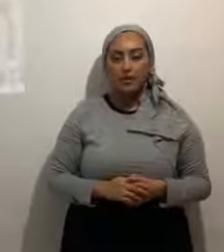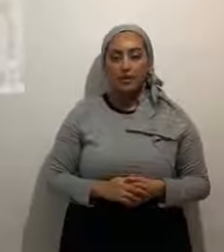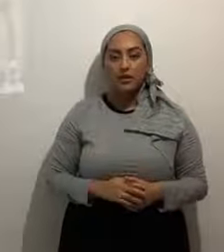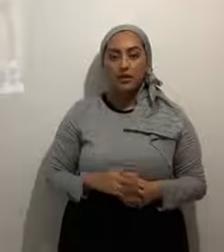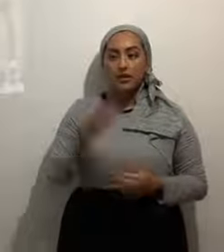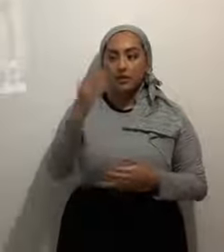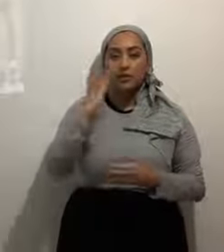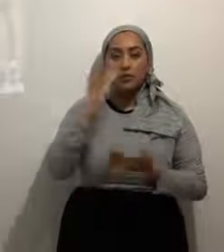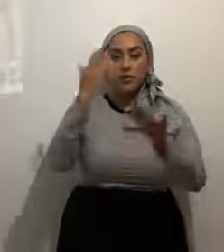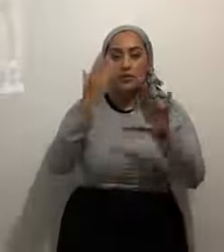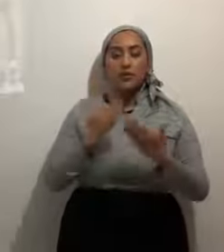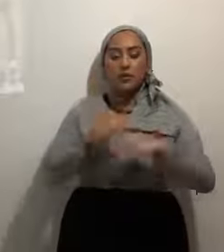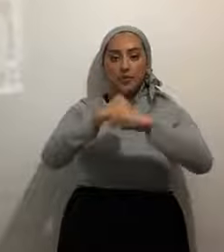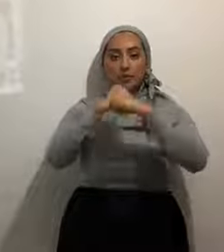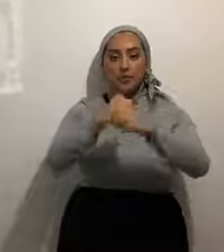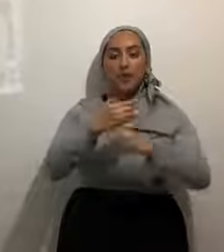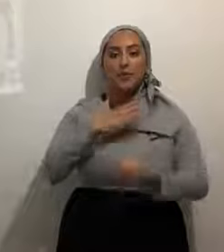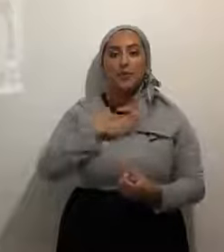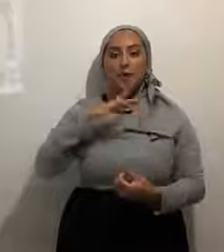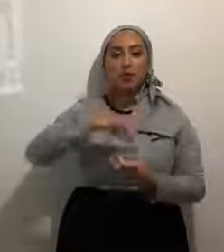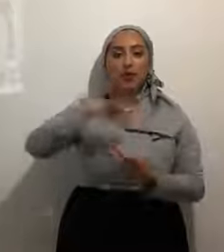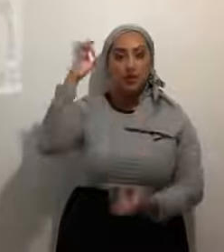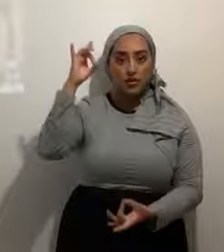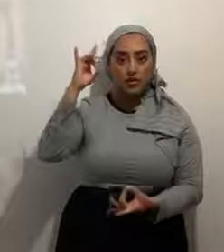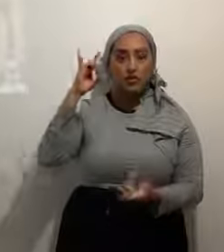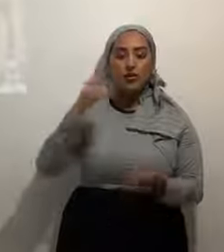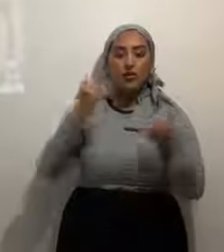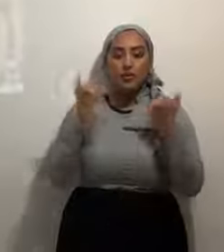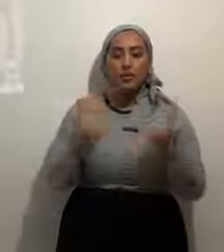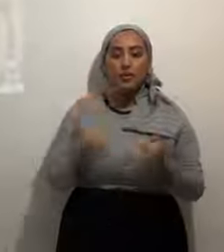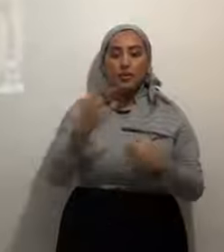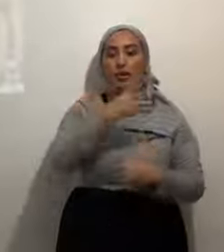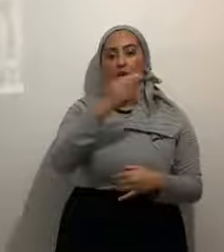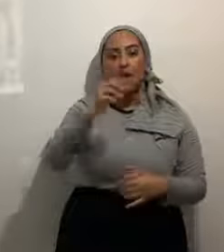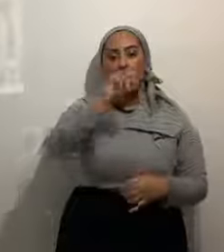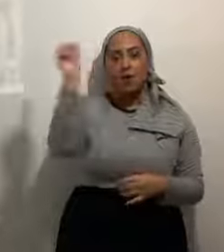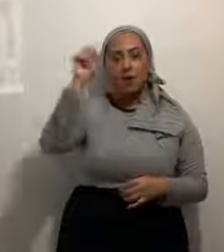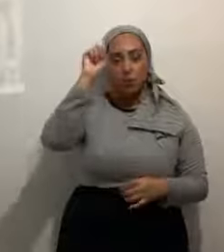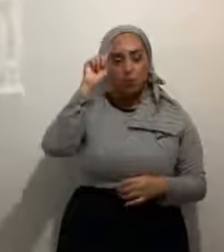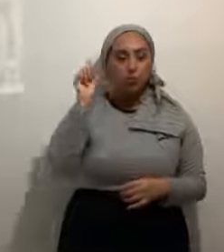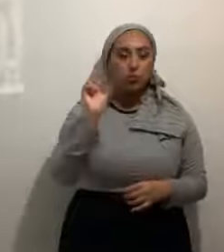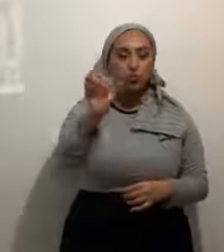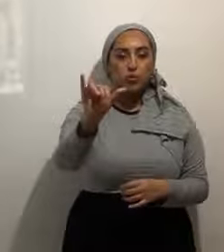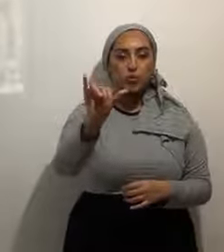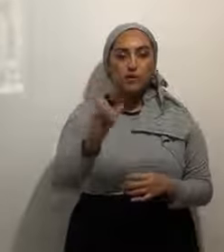et Nafsheha. Cuidará tu alma, guardará tu alma, guardará tu ser.